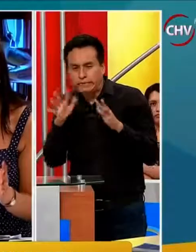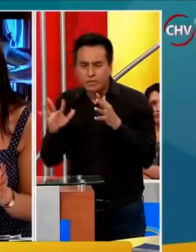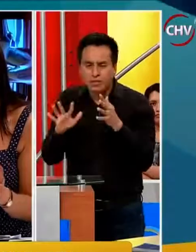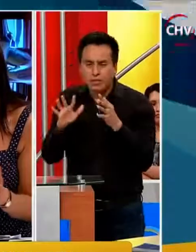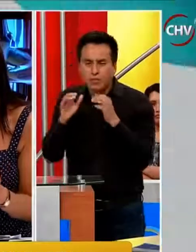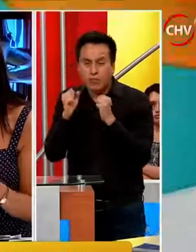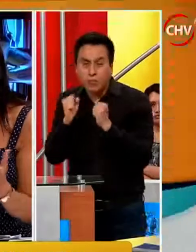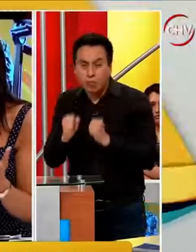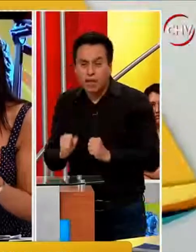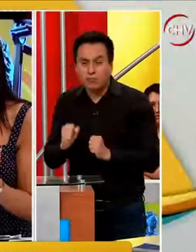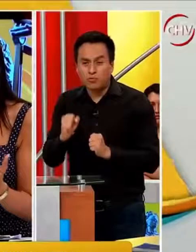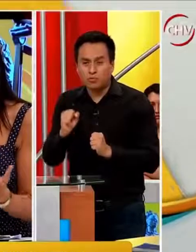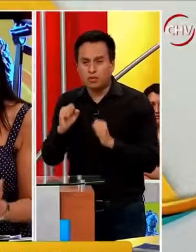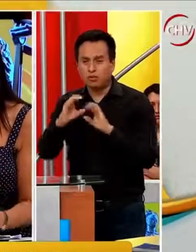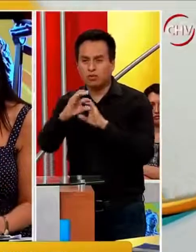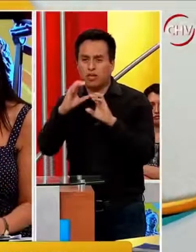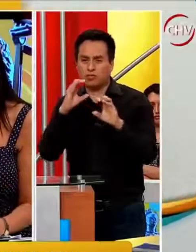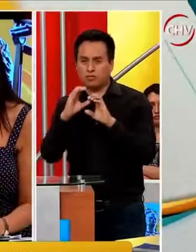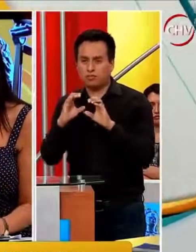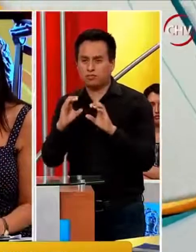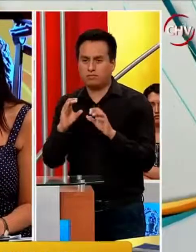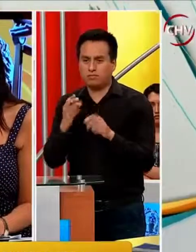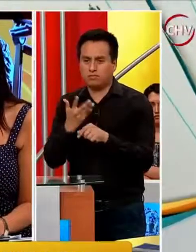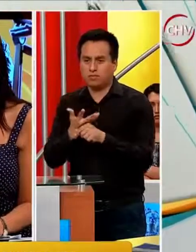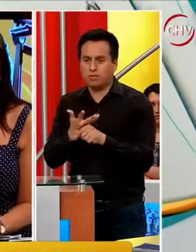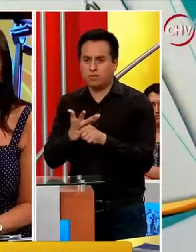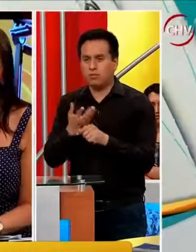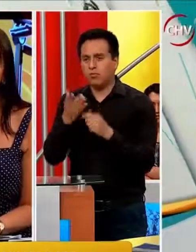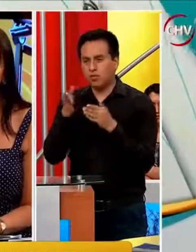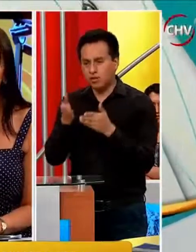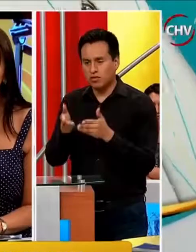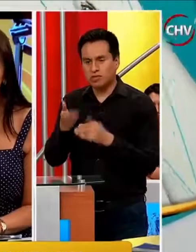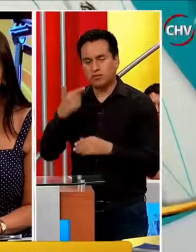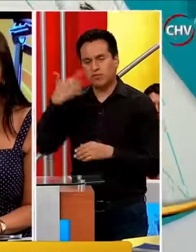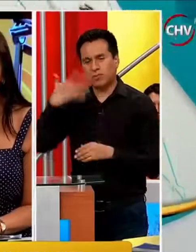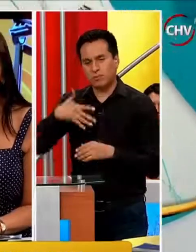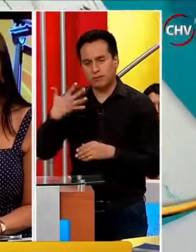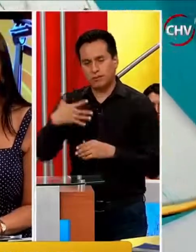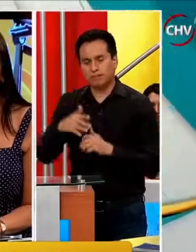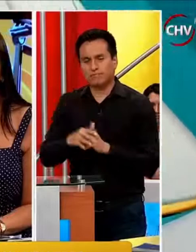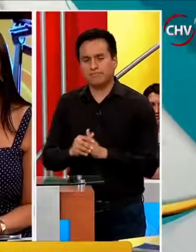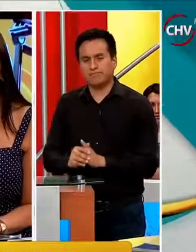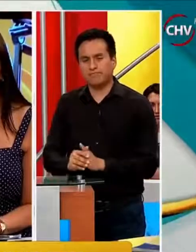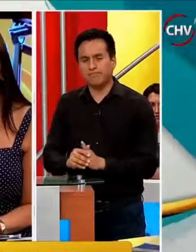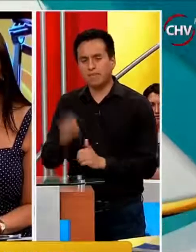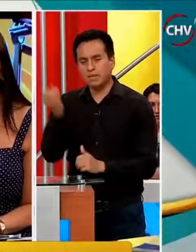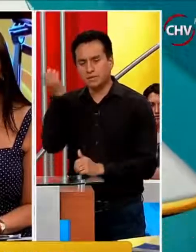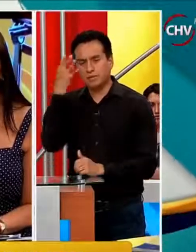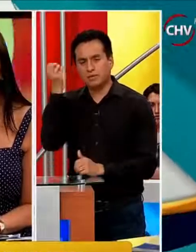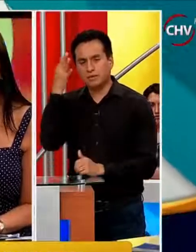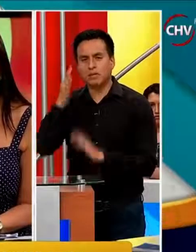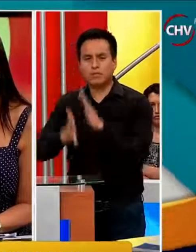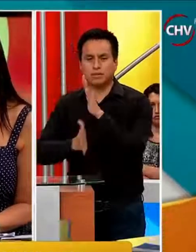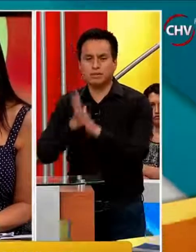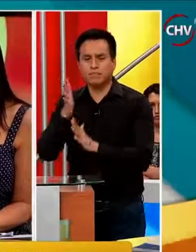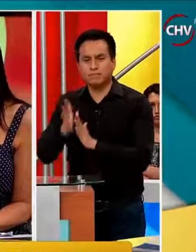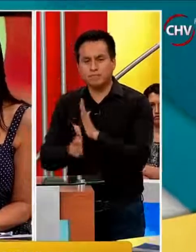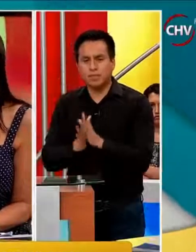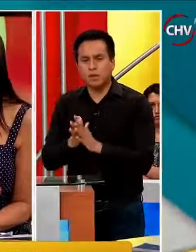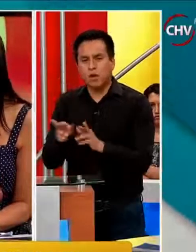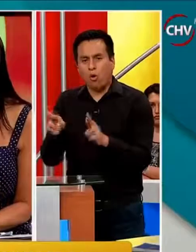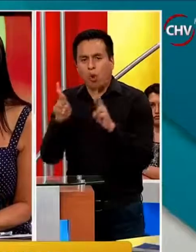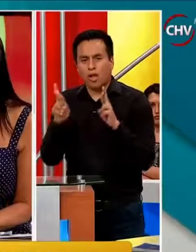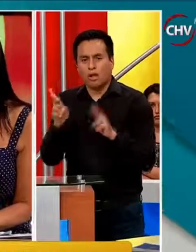comunicación que estamos teniendo. Por eso es se hace tan fundamental el aprendizaje de la lengua de señas. Ojalá todos la habláramos,